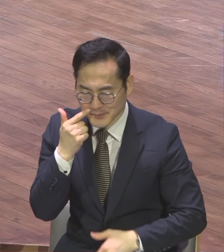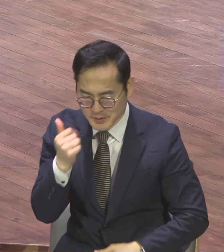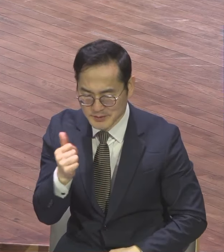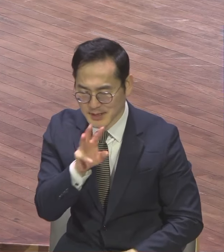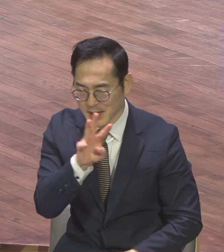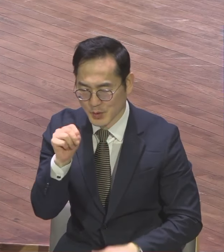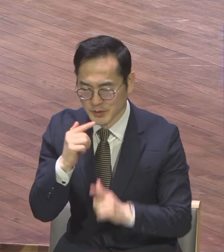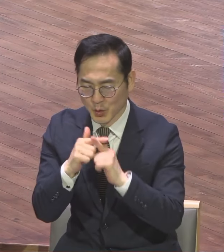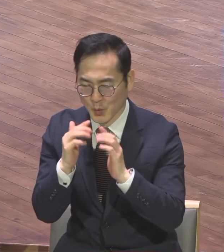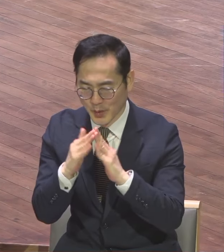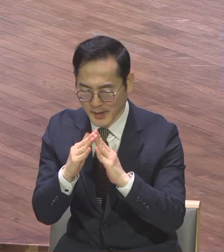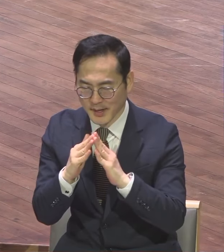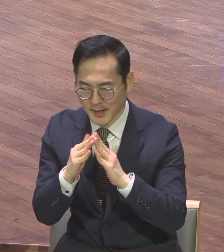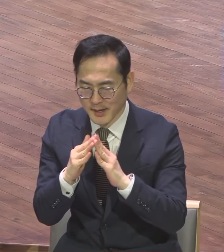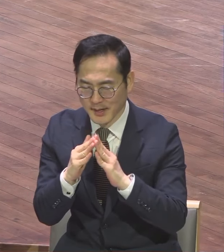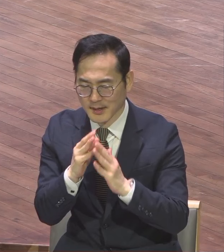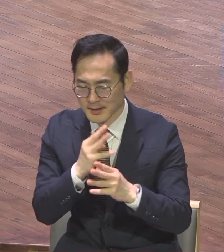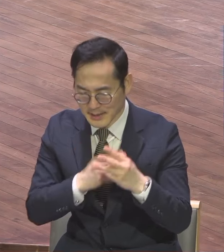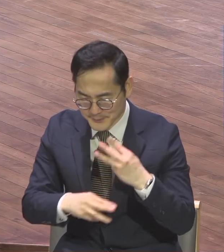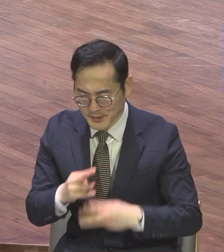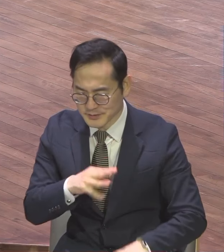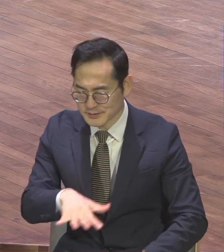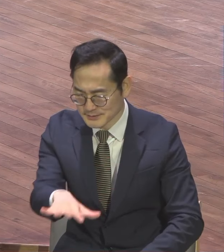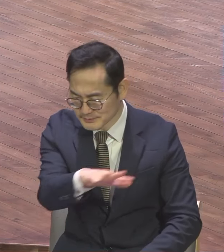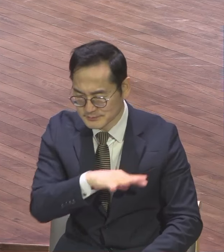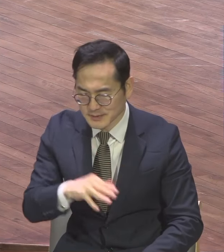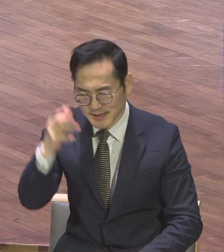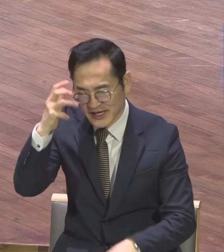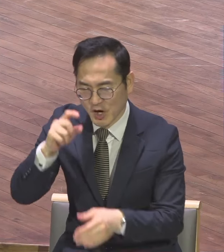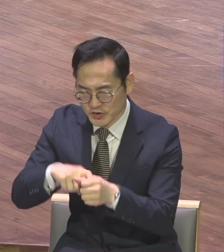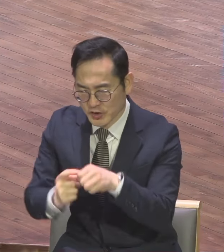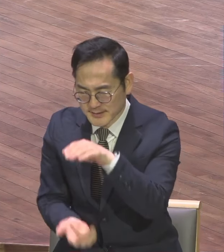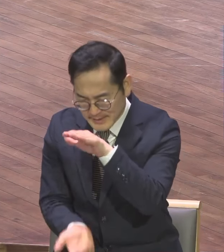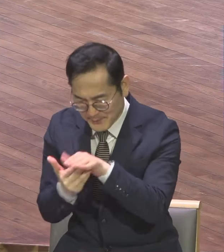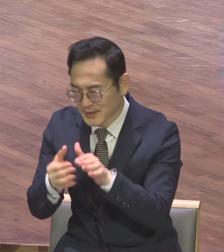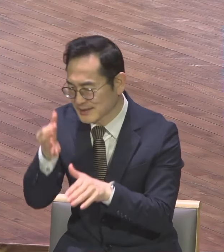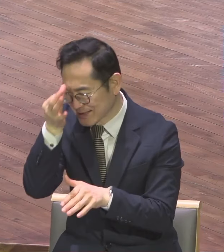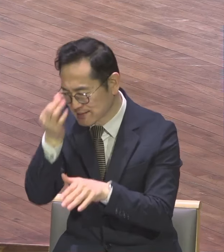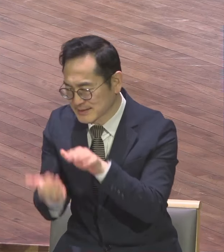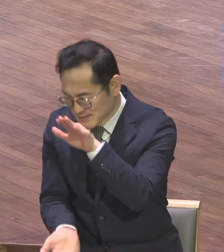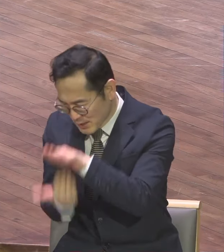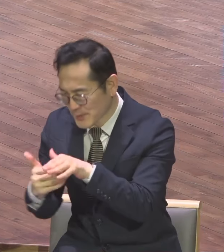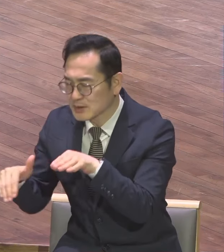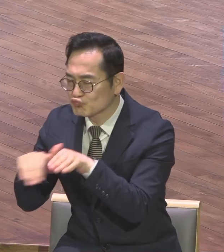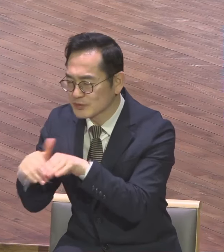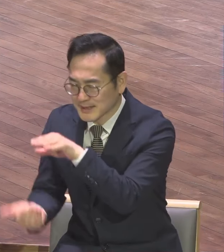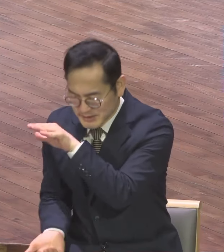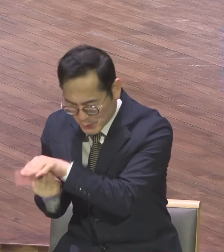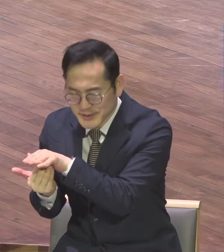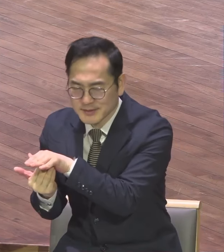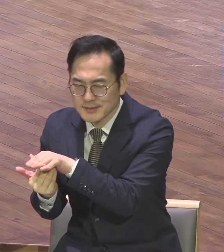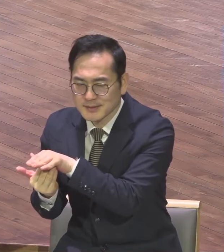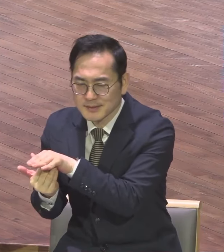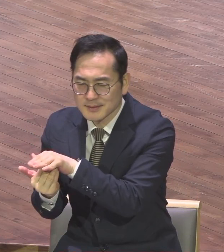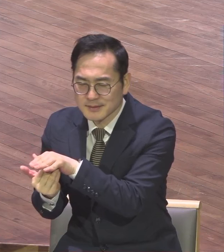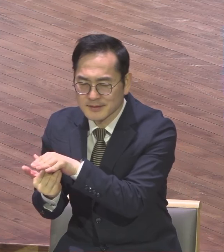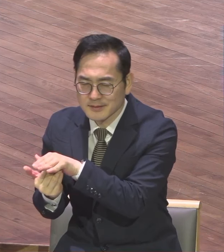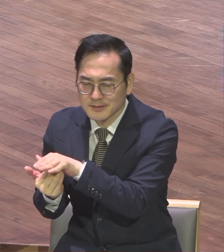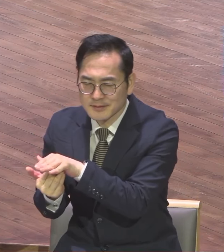예원교회 모든 렘넌트들 영적 서밋, 기능 서밋, 문화 서밋으로